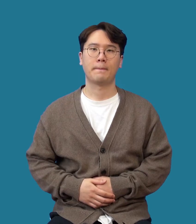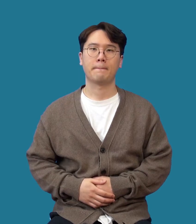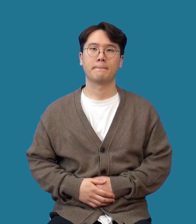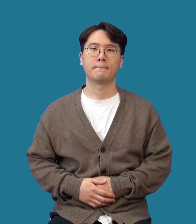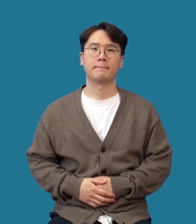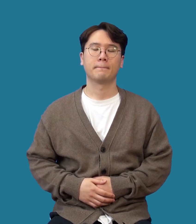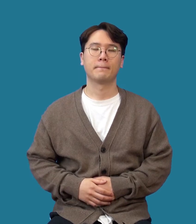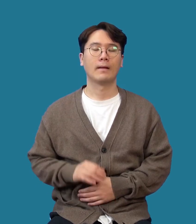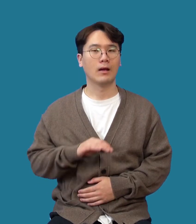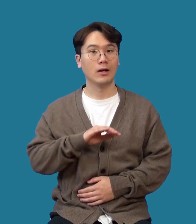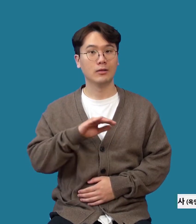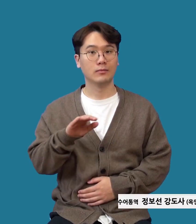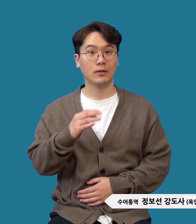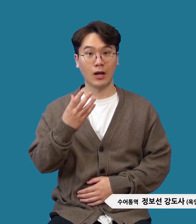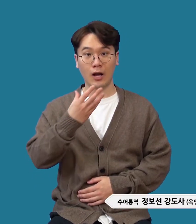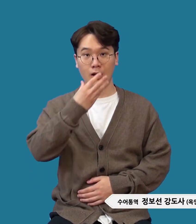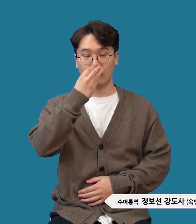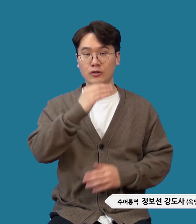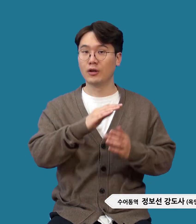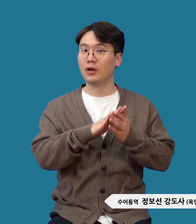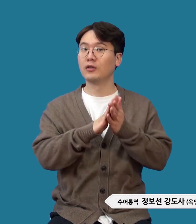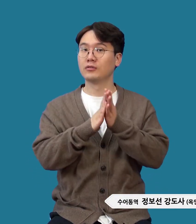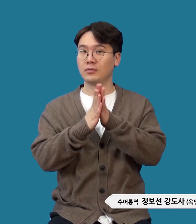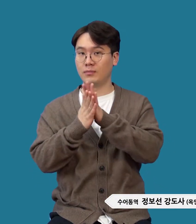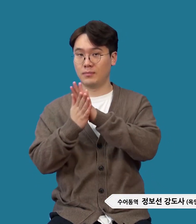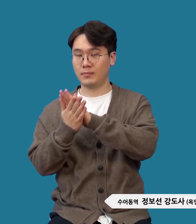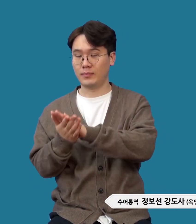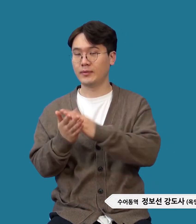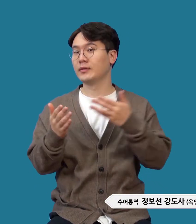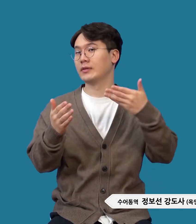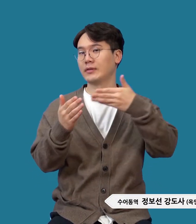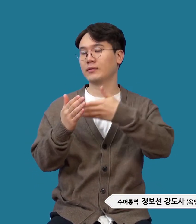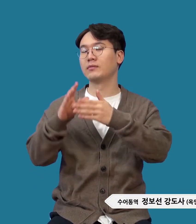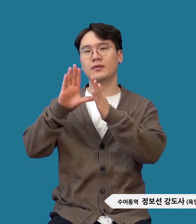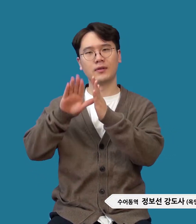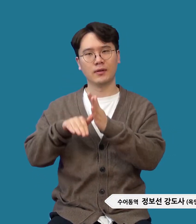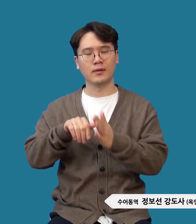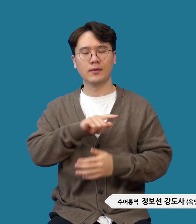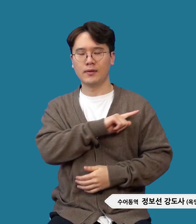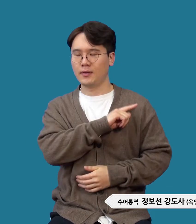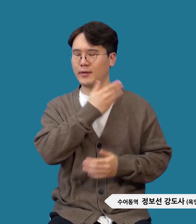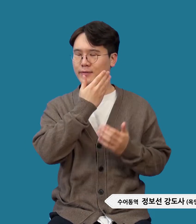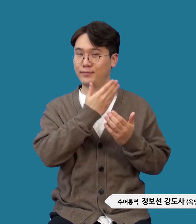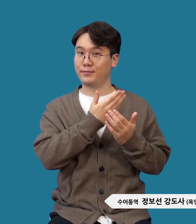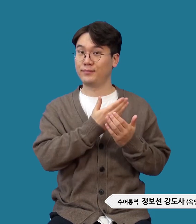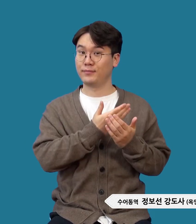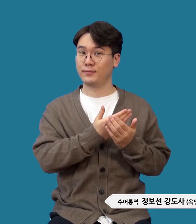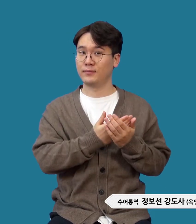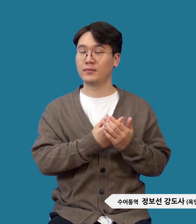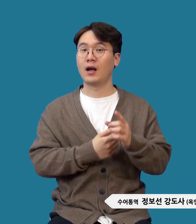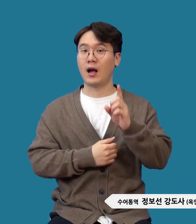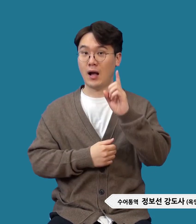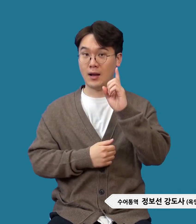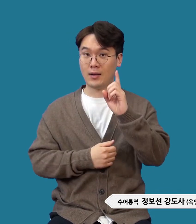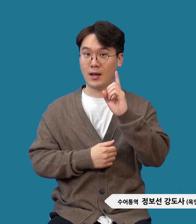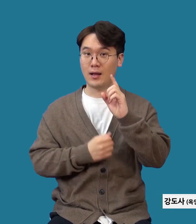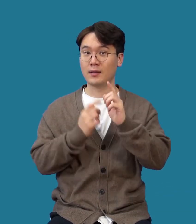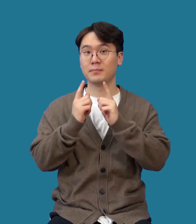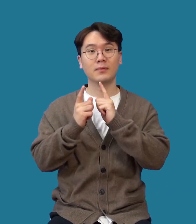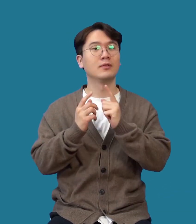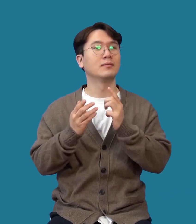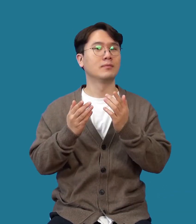우리가 성화를 이루어 나가는 데 있어서 제일 중요한 것 한 가지를 들려고 하면 무엇일까요?